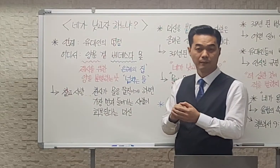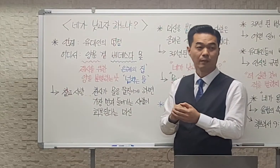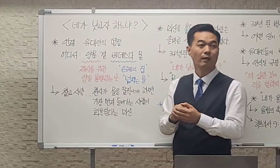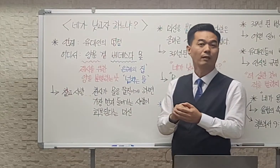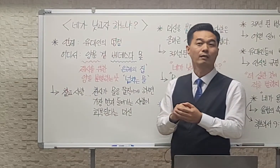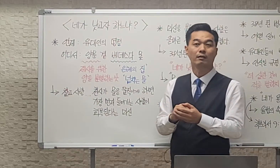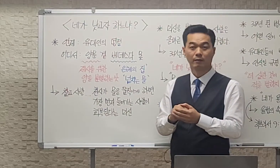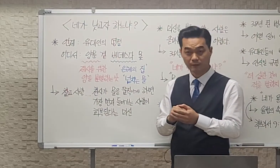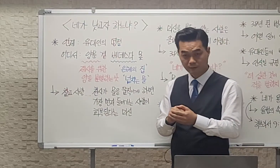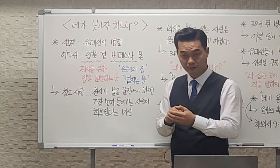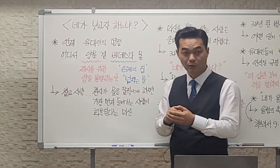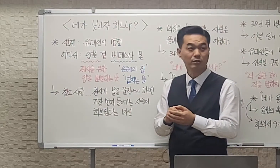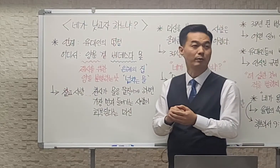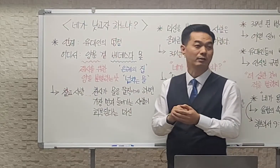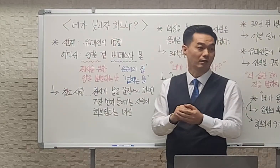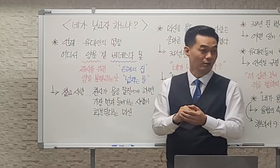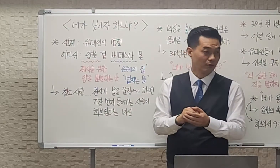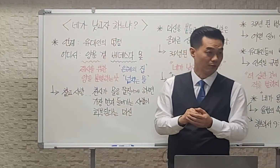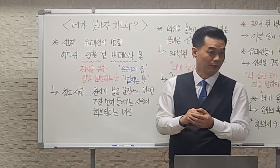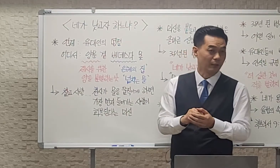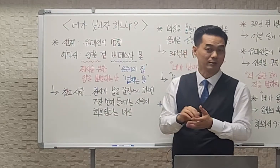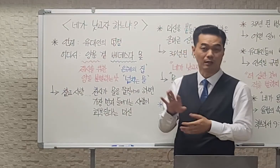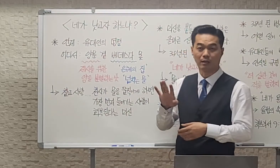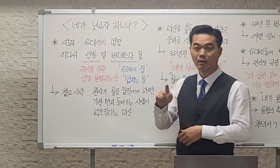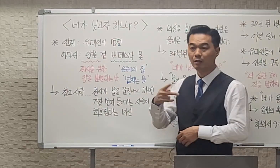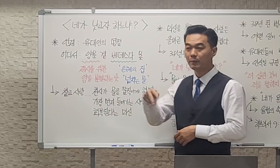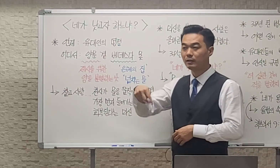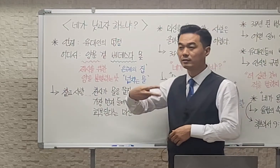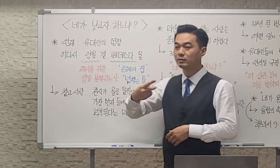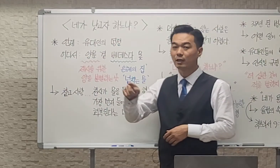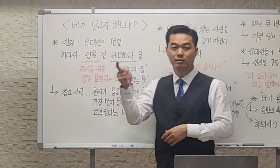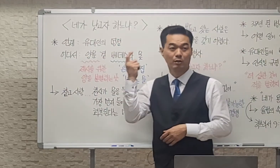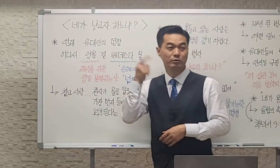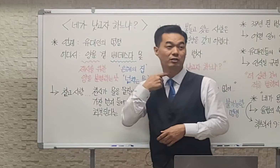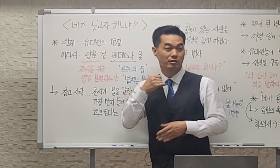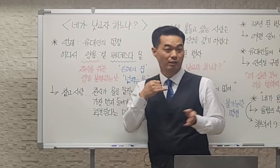네? 어디서 많이 써요? 베데스다. 베데스다 들어본 적 있어요?